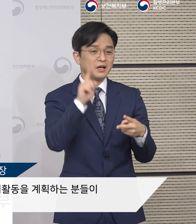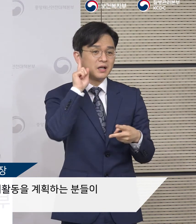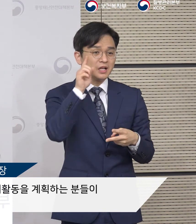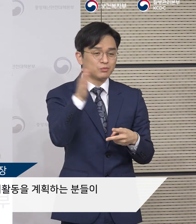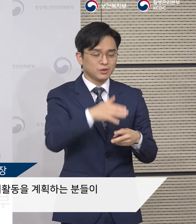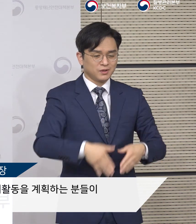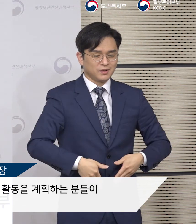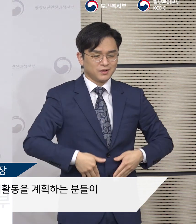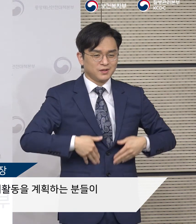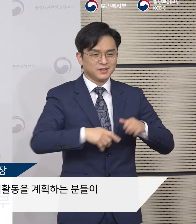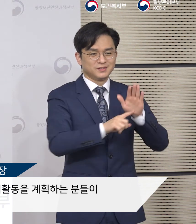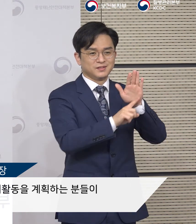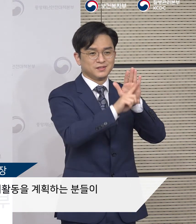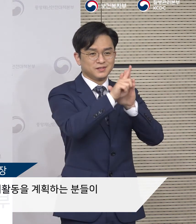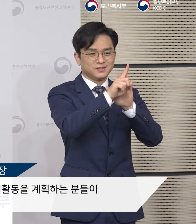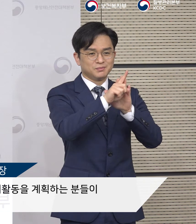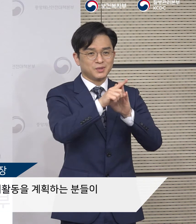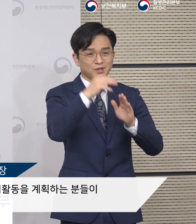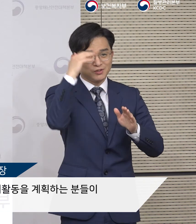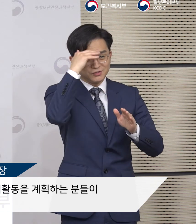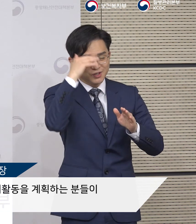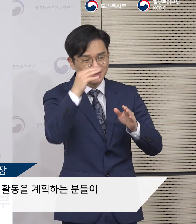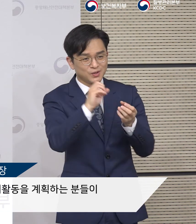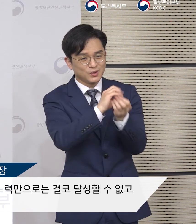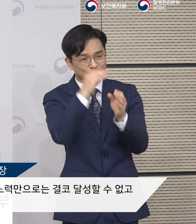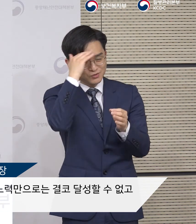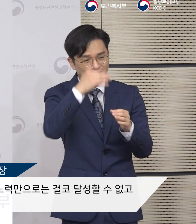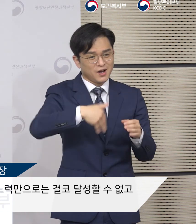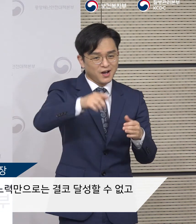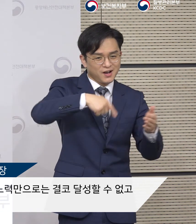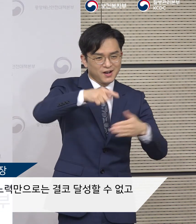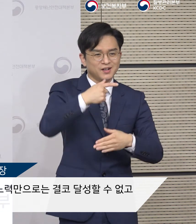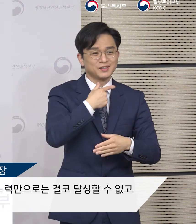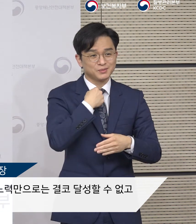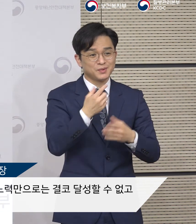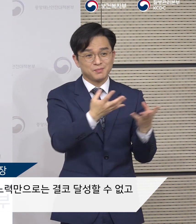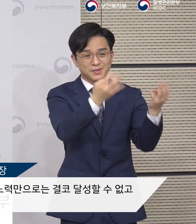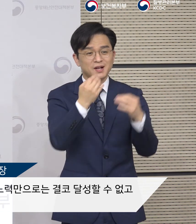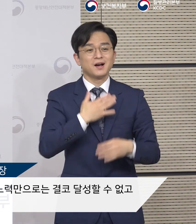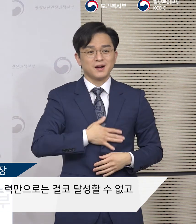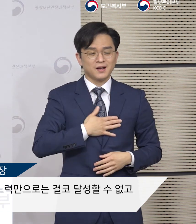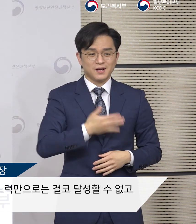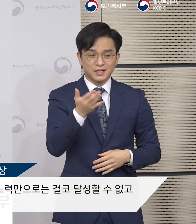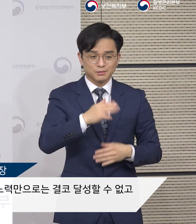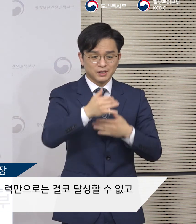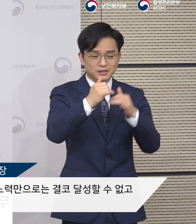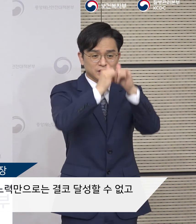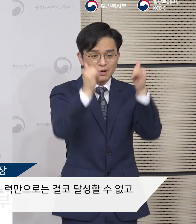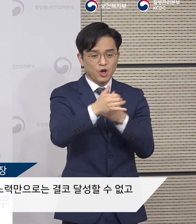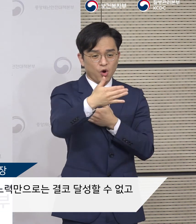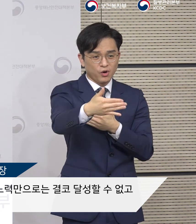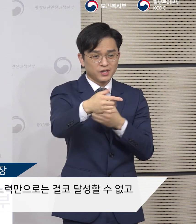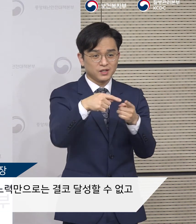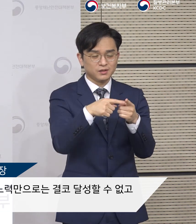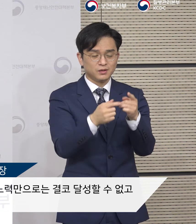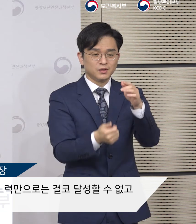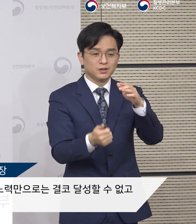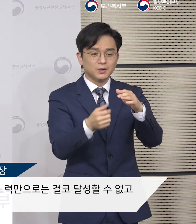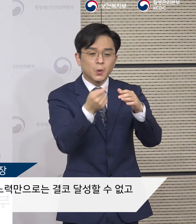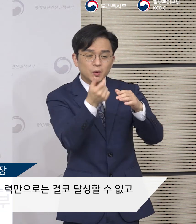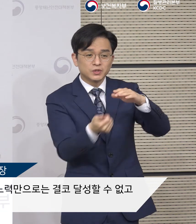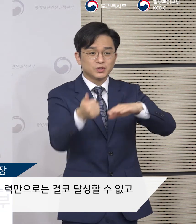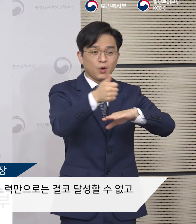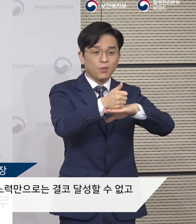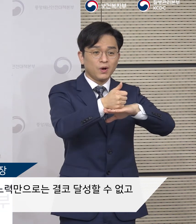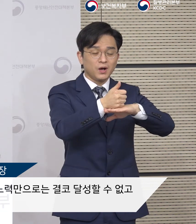야외 활동을 계획하는 분들이 일부 있으실 것 같습니다. 하지만 사회적 거리 두기의 성과는 혼자만의 노력만으로는 결코